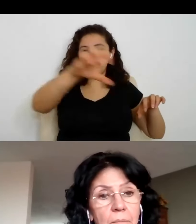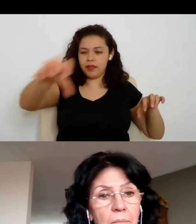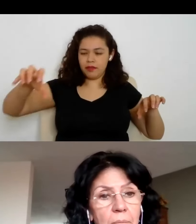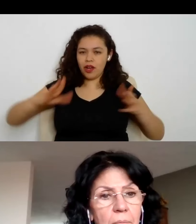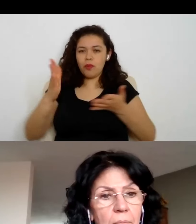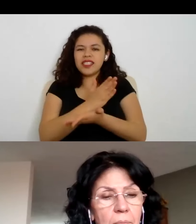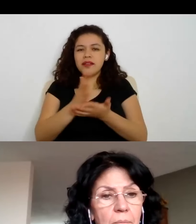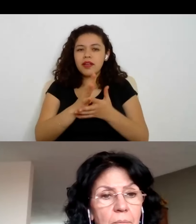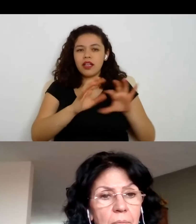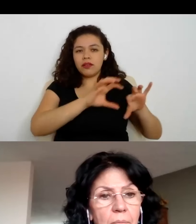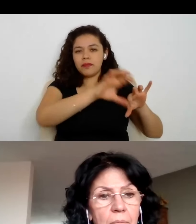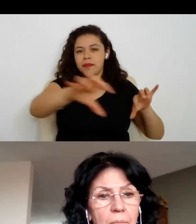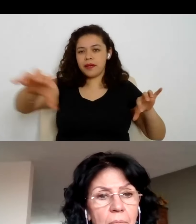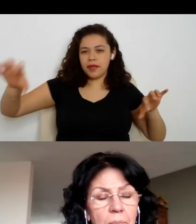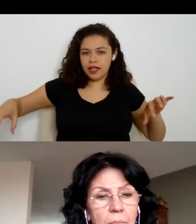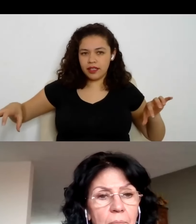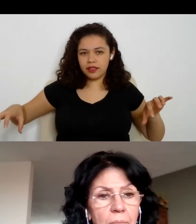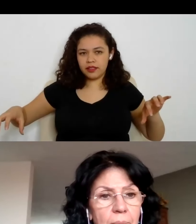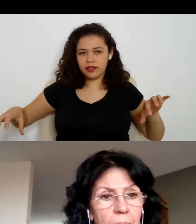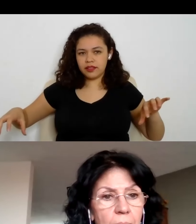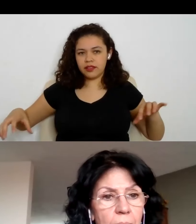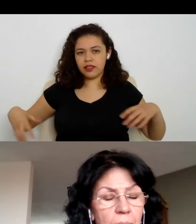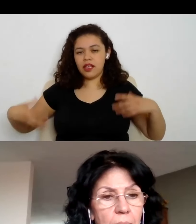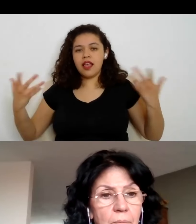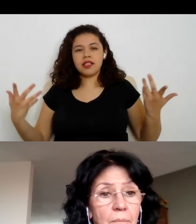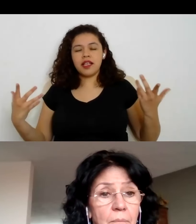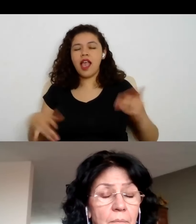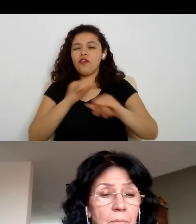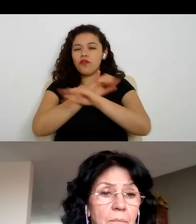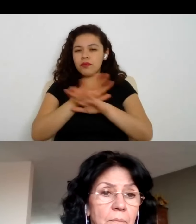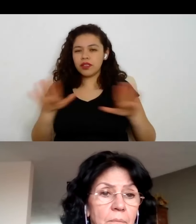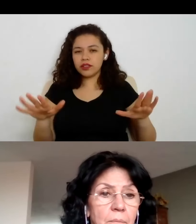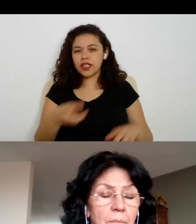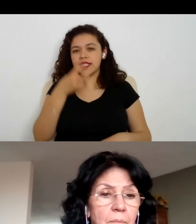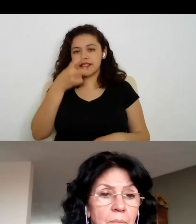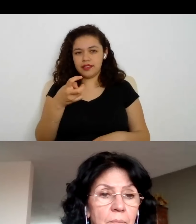quiere decir que los tienes, o sea, que esos datos